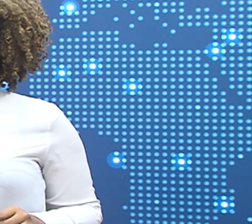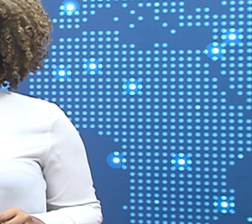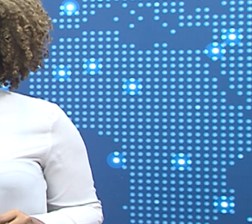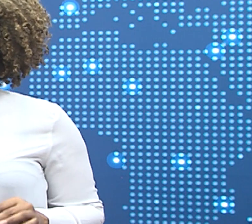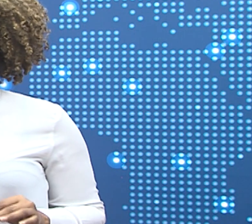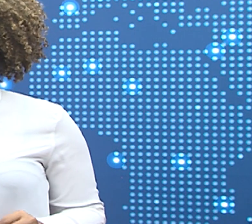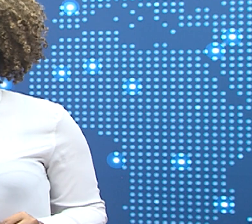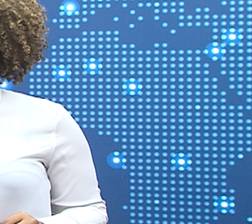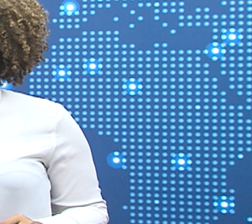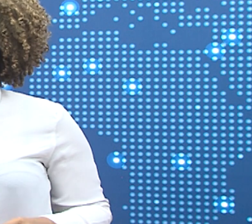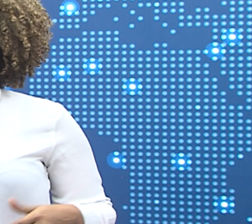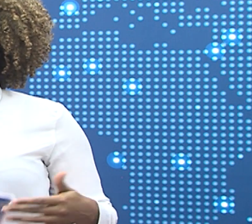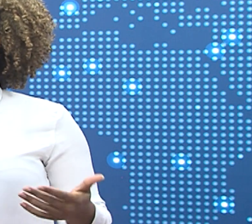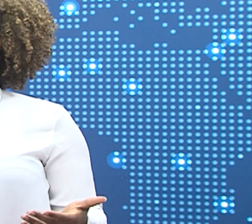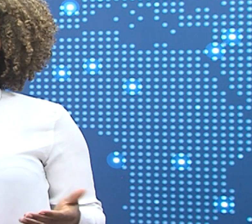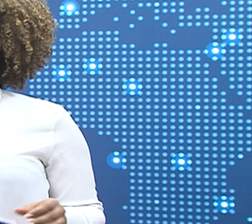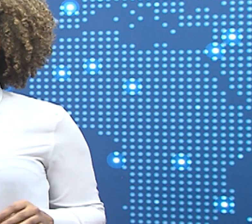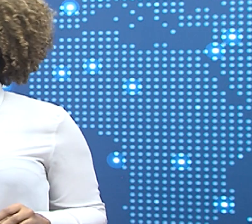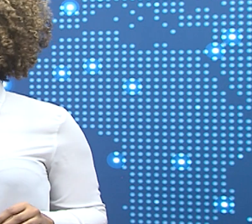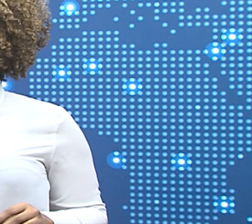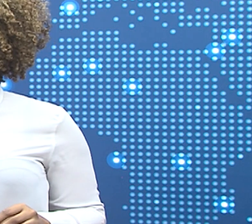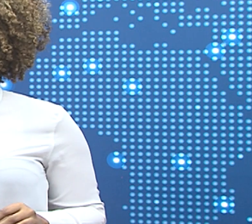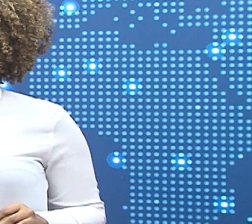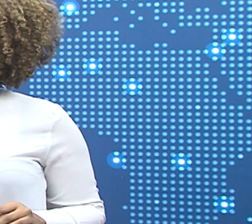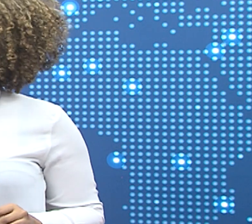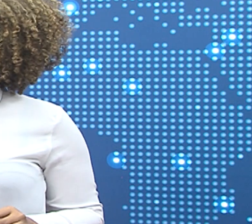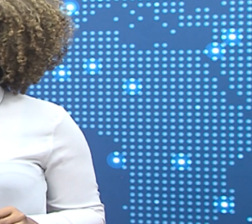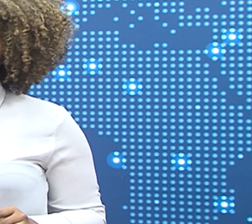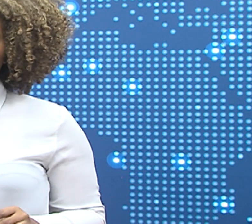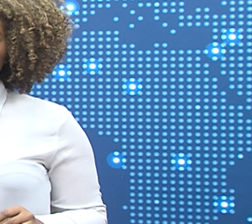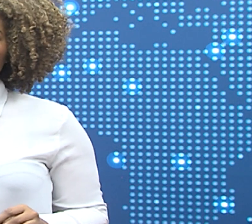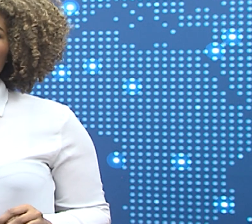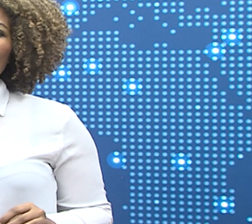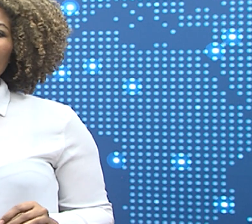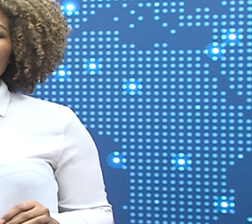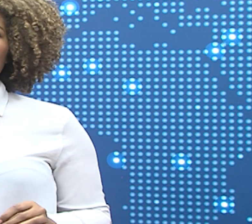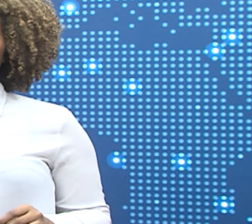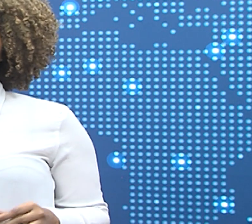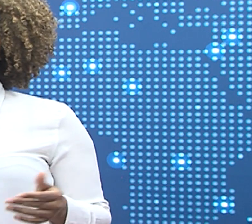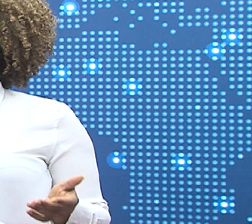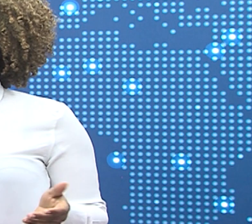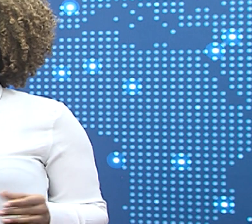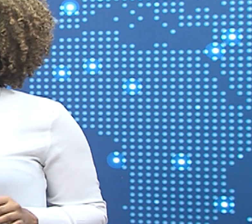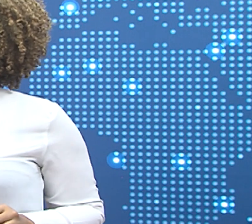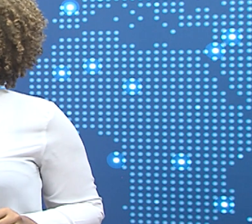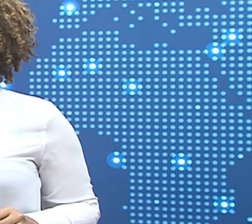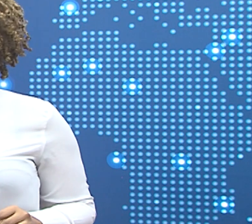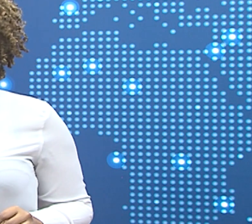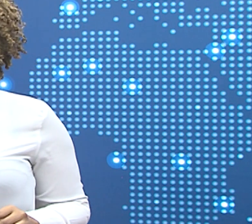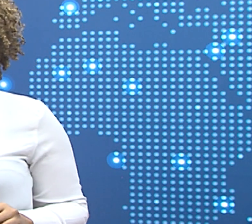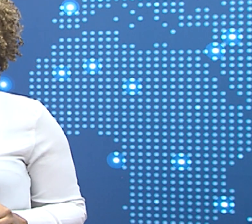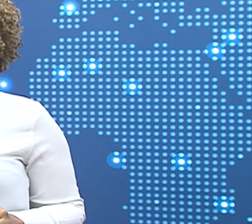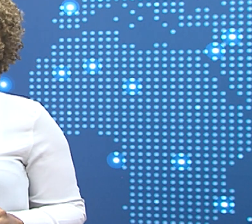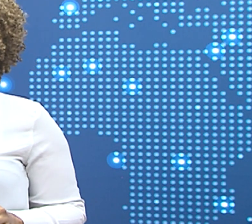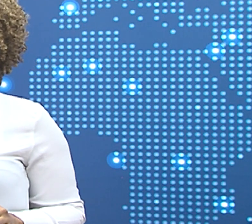141.535 pessoas só na África, de acordo com o Centro de Controlo e Prevenção de Doenças da União Africana. Dados de que